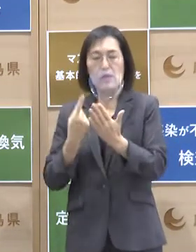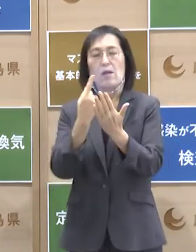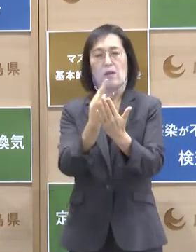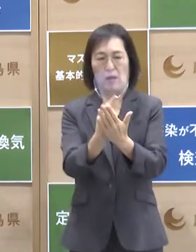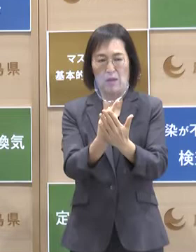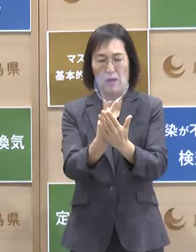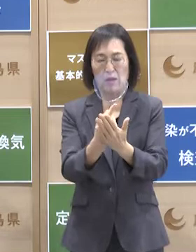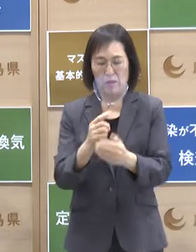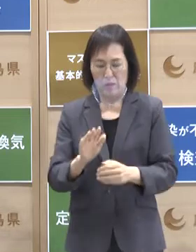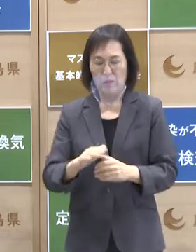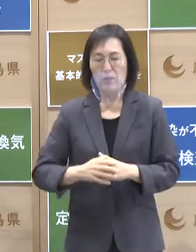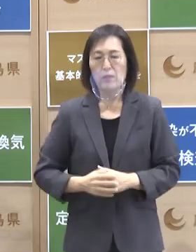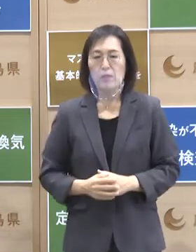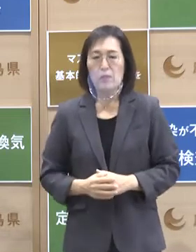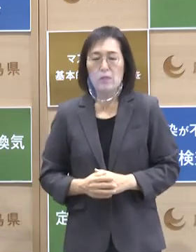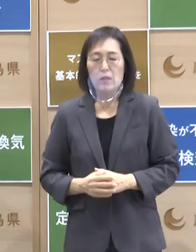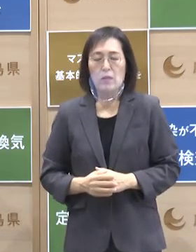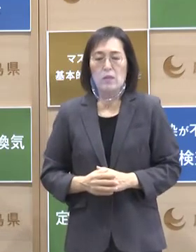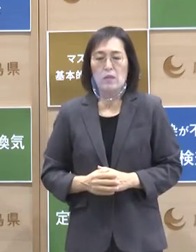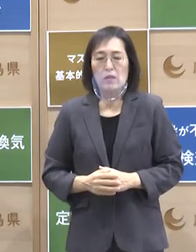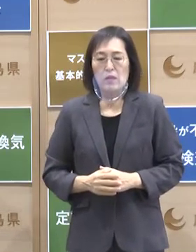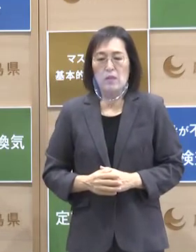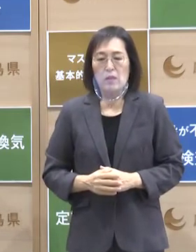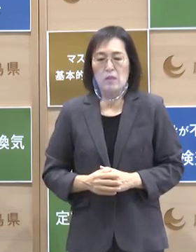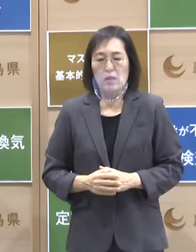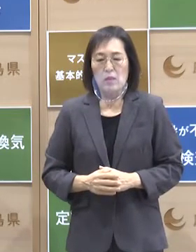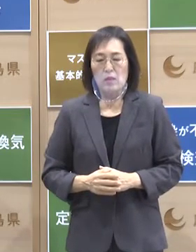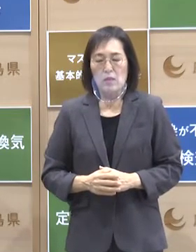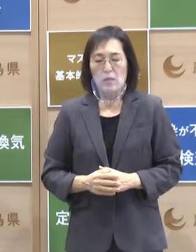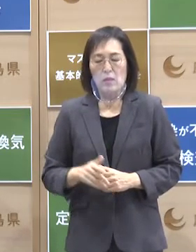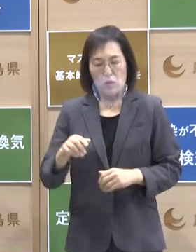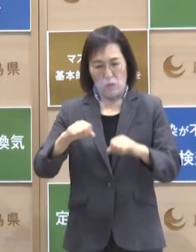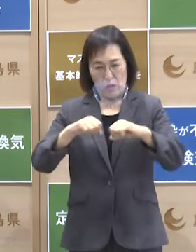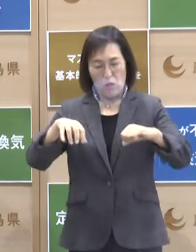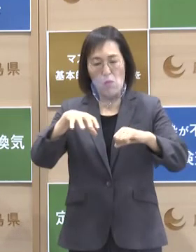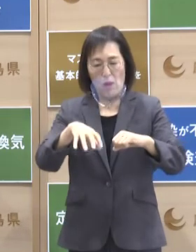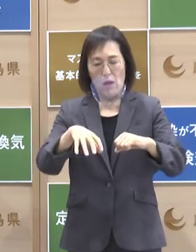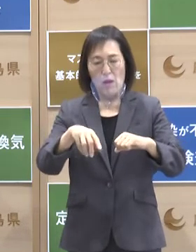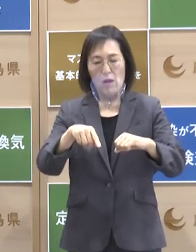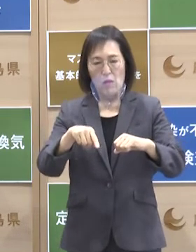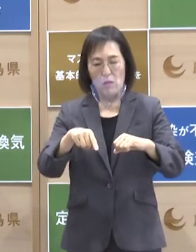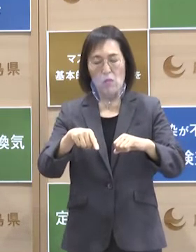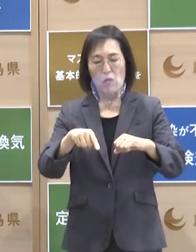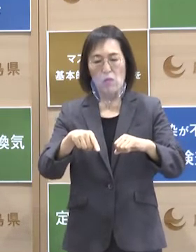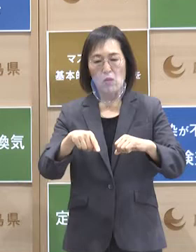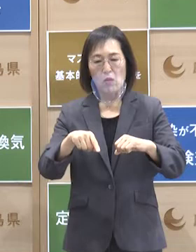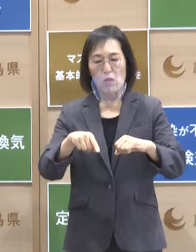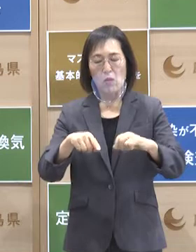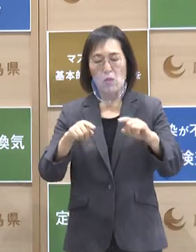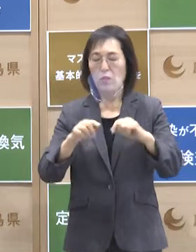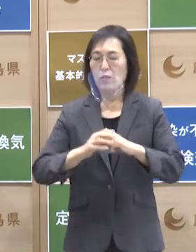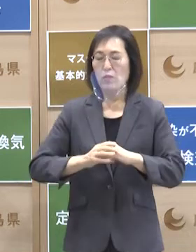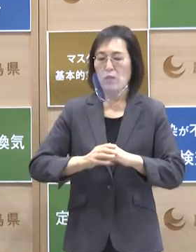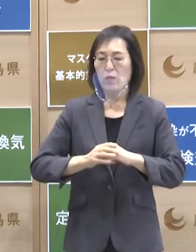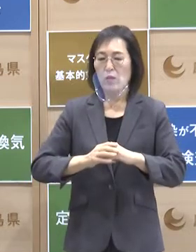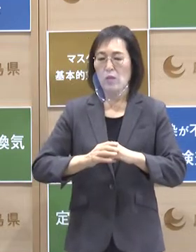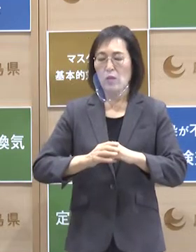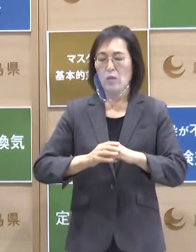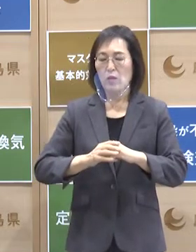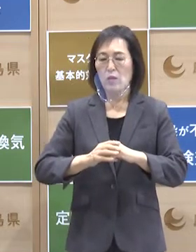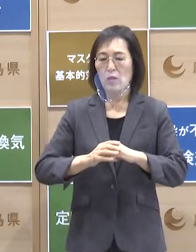というところです。で今回 の駅前広場の再編は、駅前広場公共交通